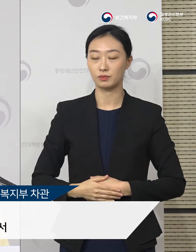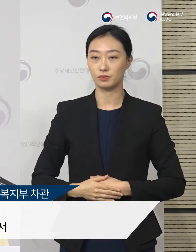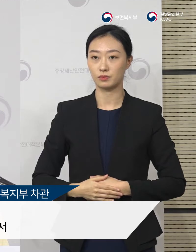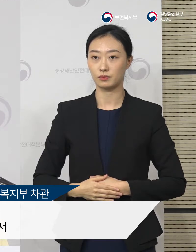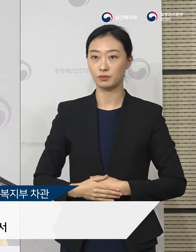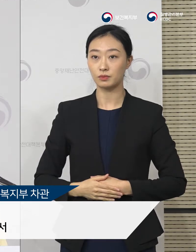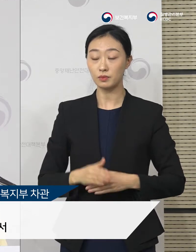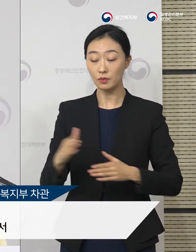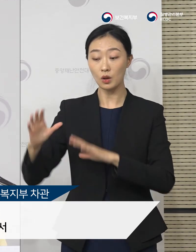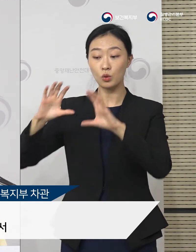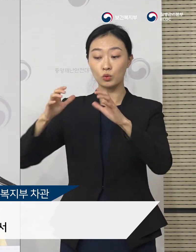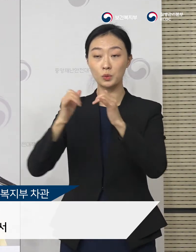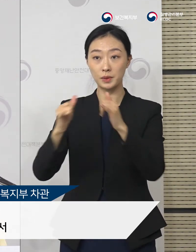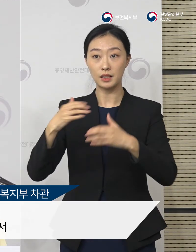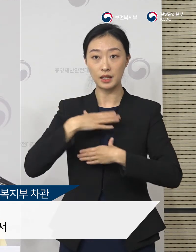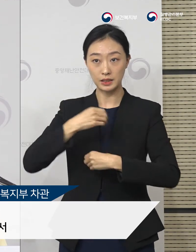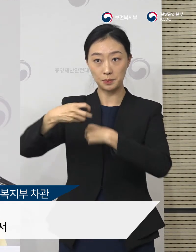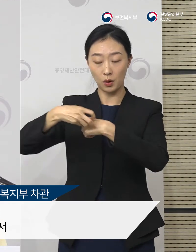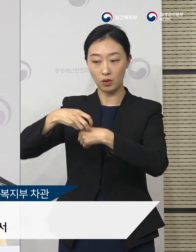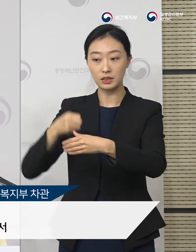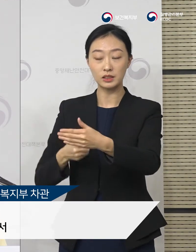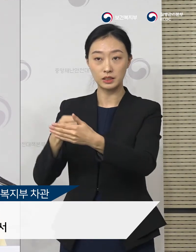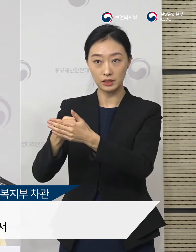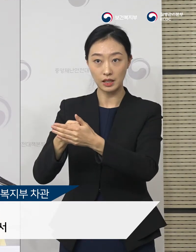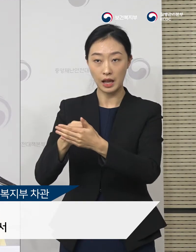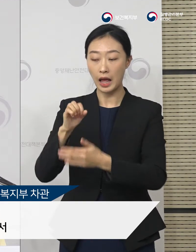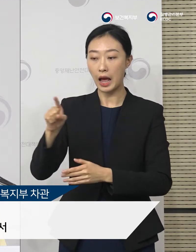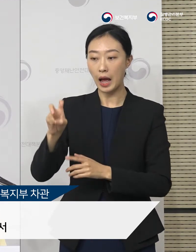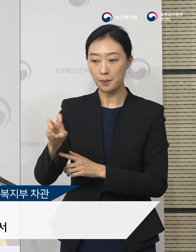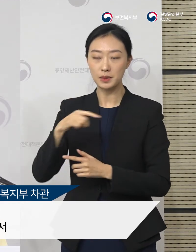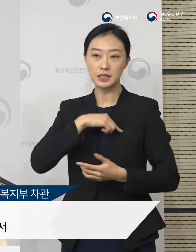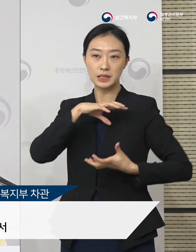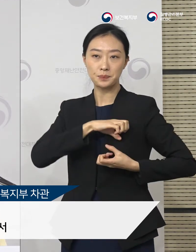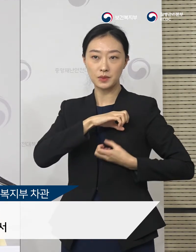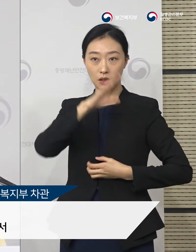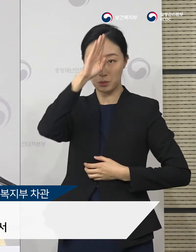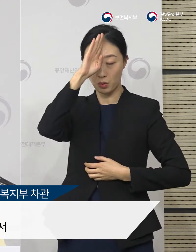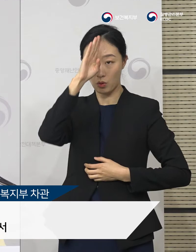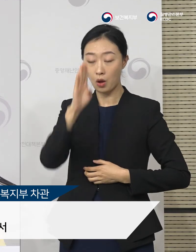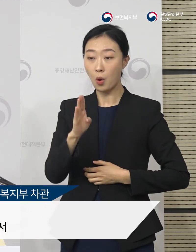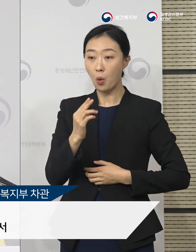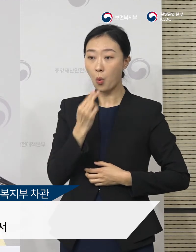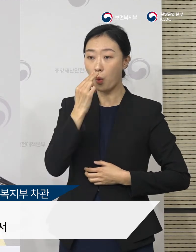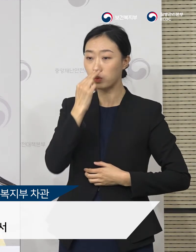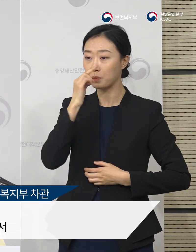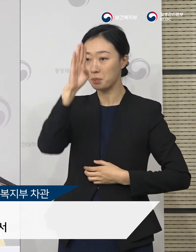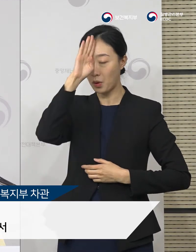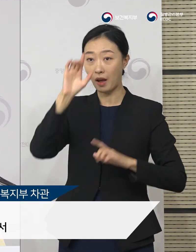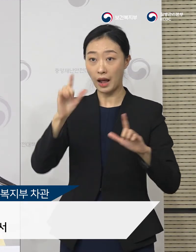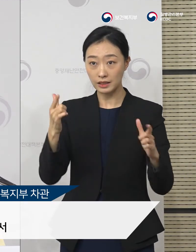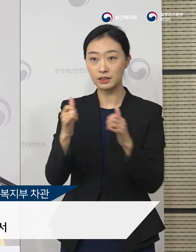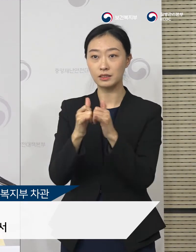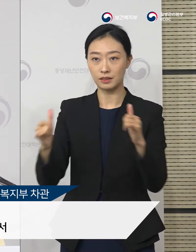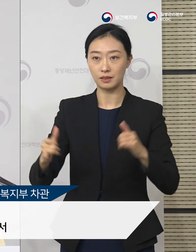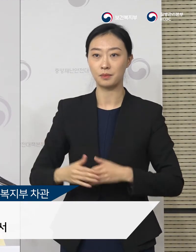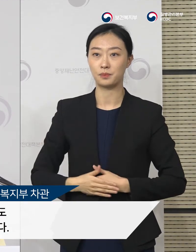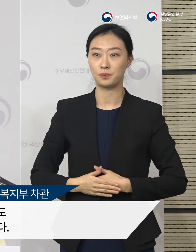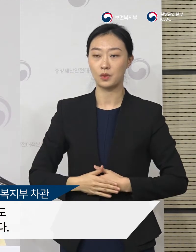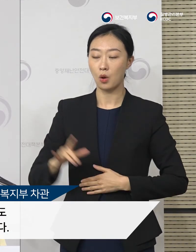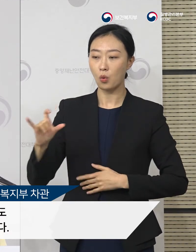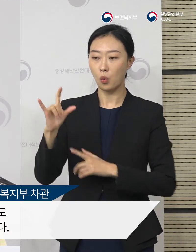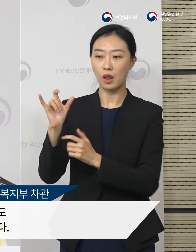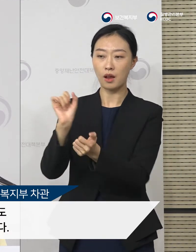정부는 국민안심병원을 지정하여 암, 심장질환 등 호흡기 질환이 아닌 환자들께서 코로나19에